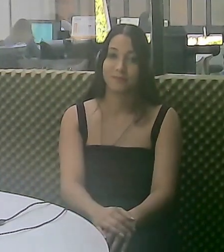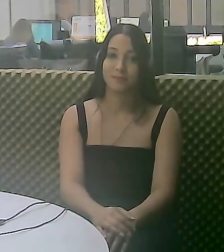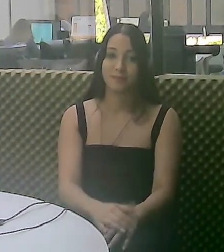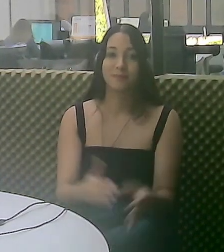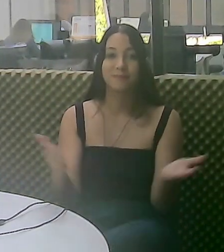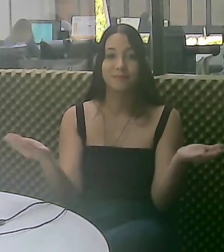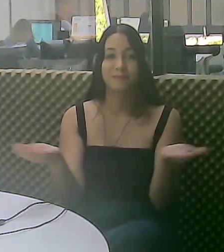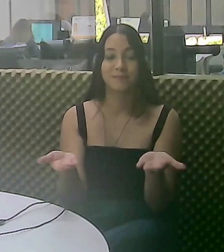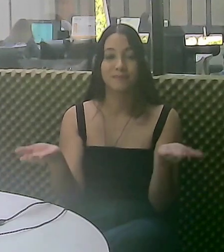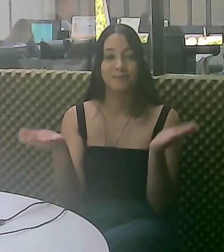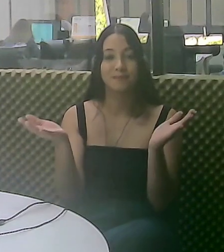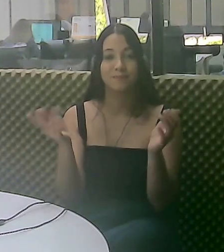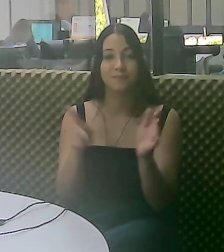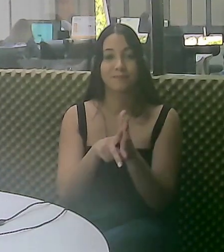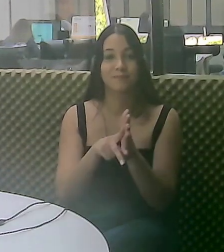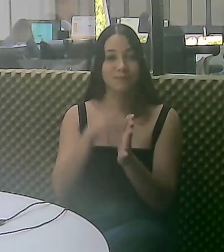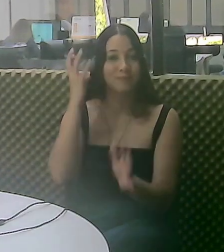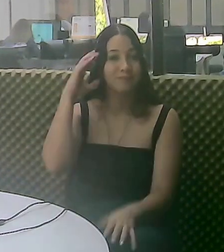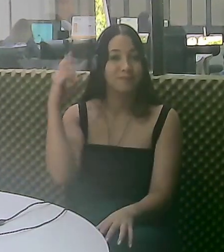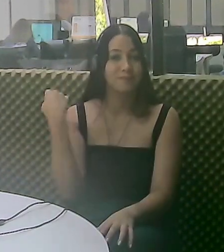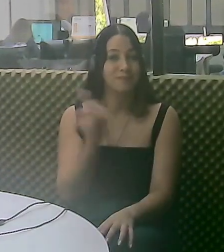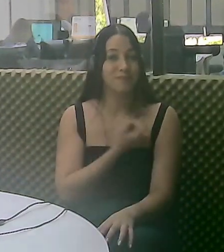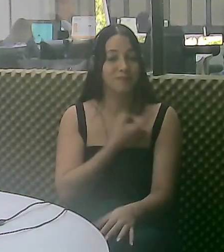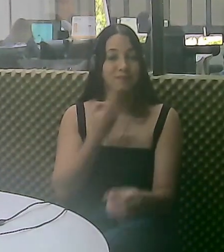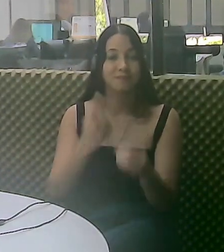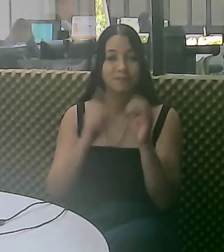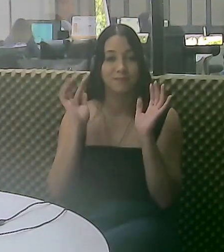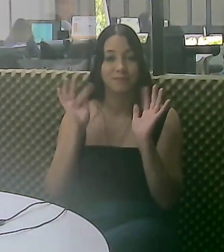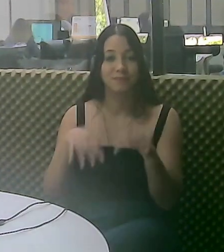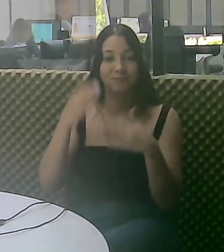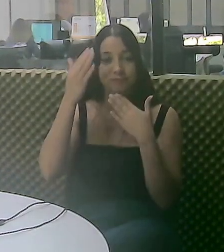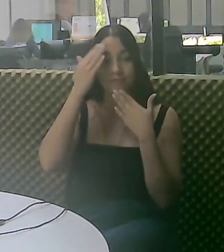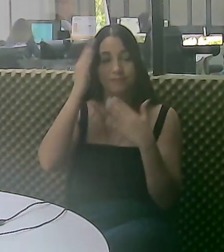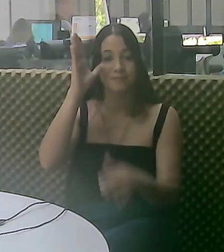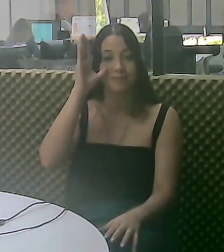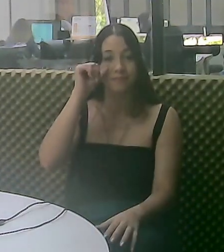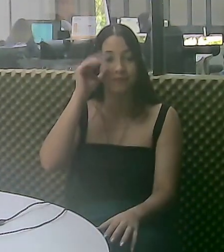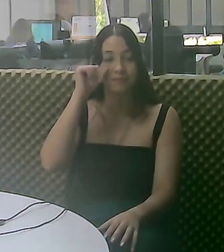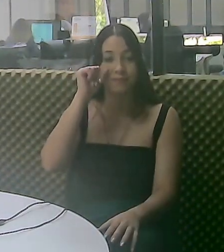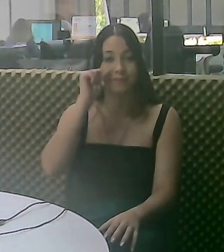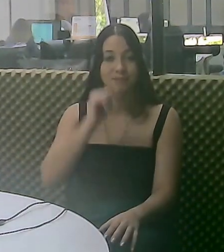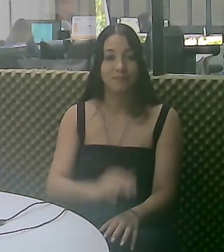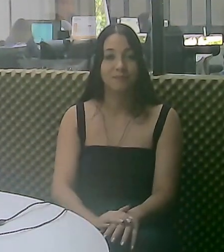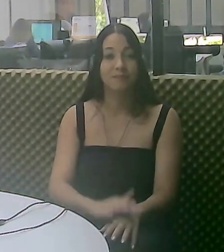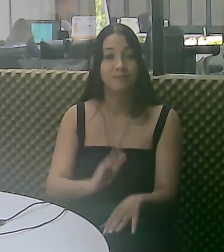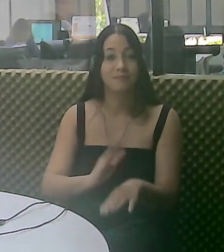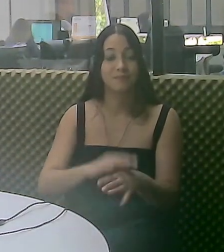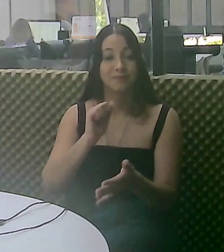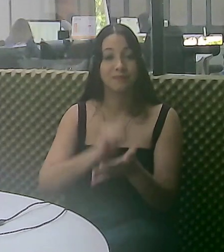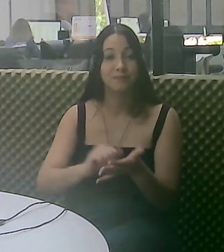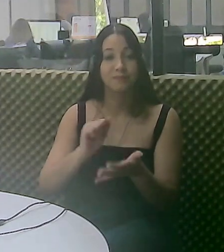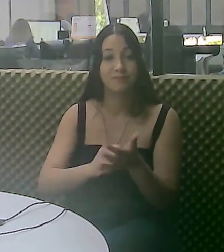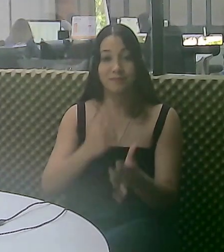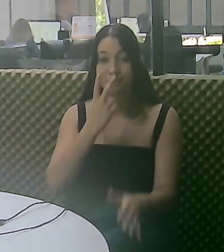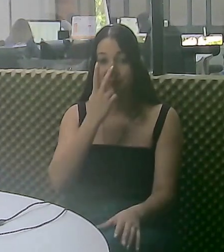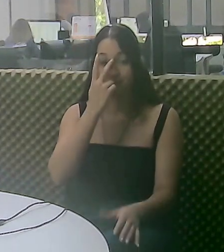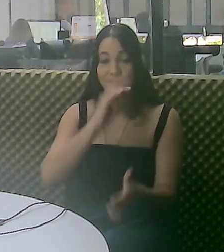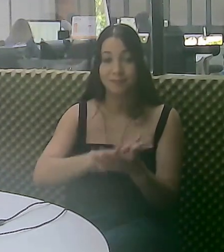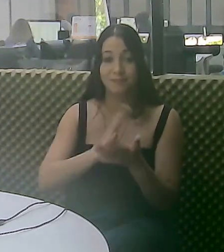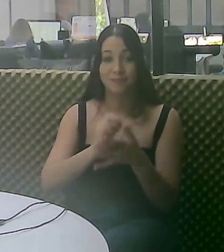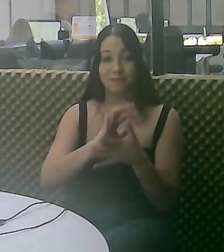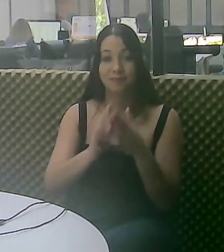notícias. A edição de hoje da Rádio Nossa Cidade fica por aqui. Obrigada pela sua audiência. Edição, Vanessa